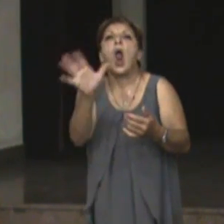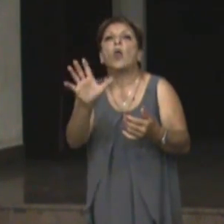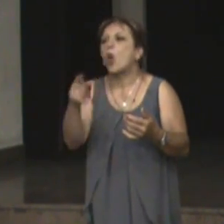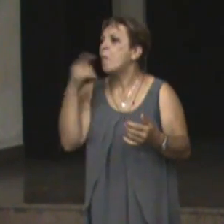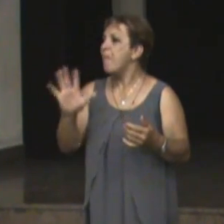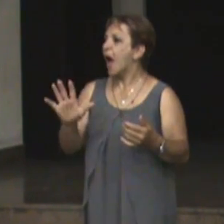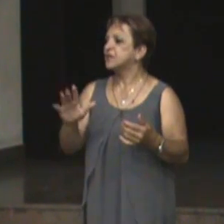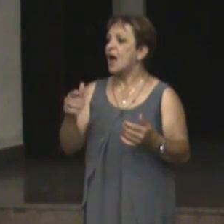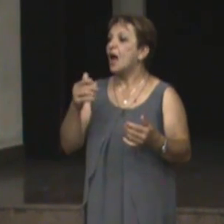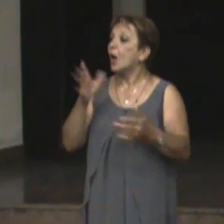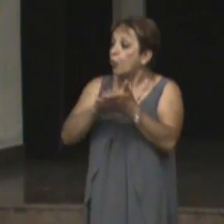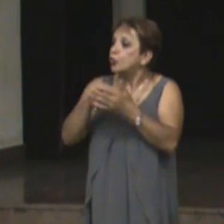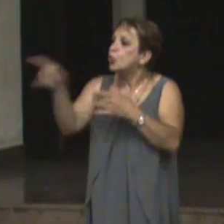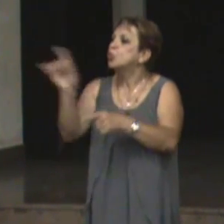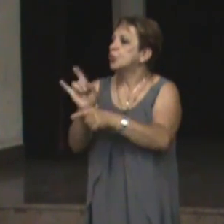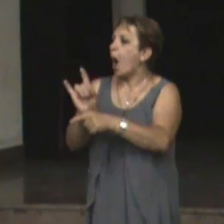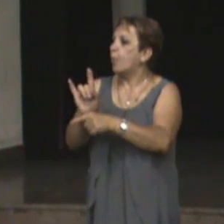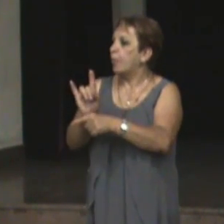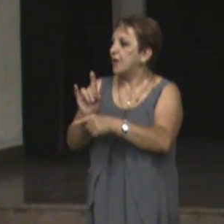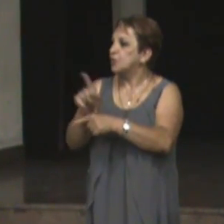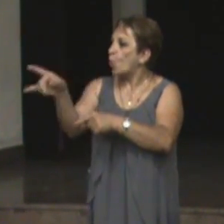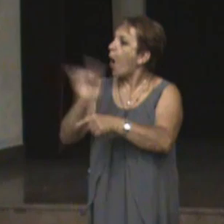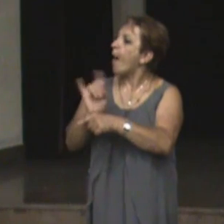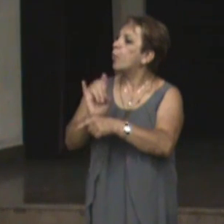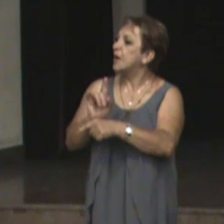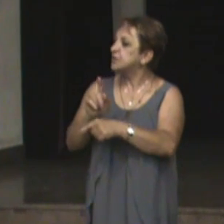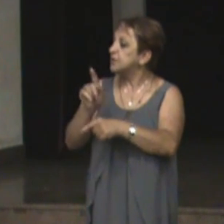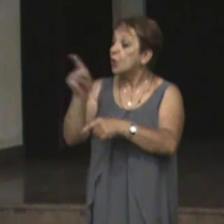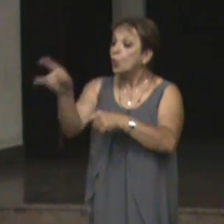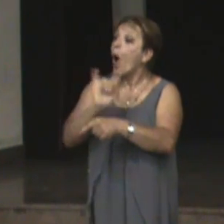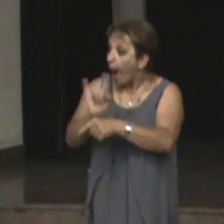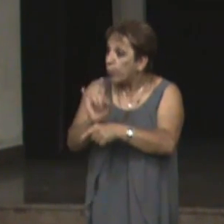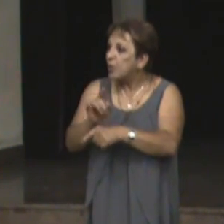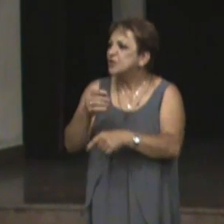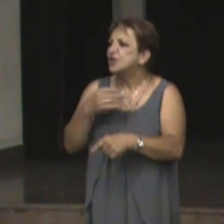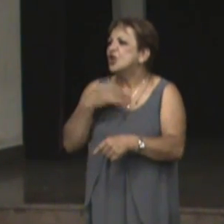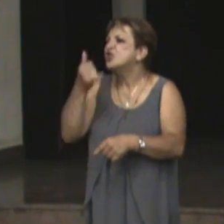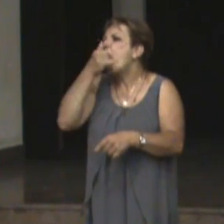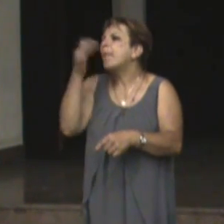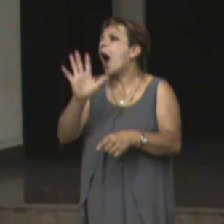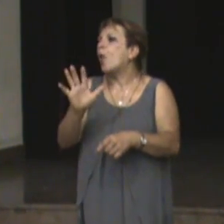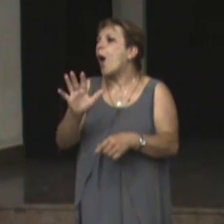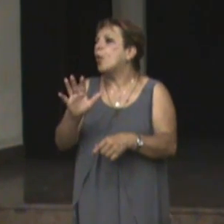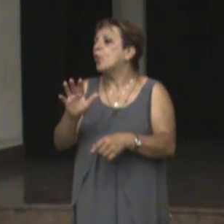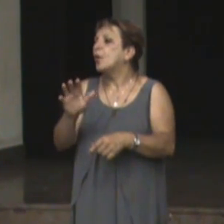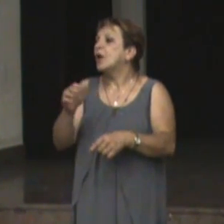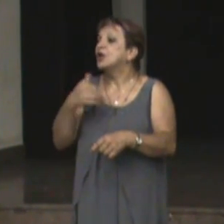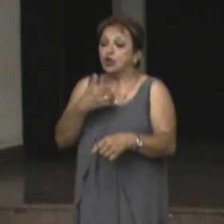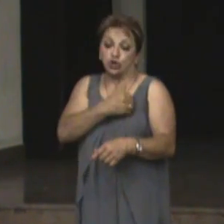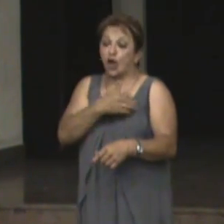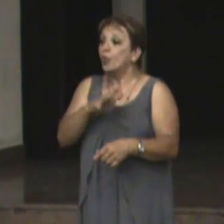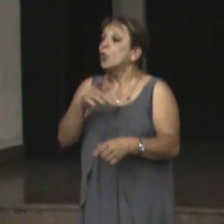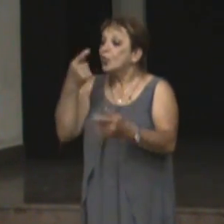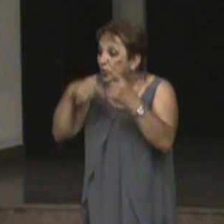իմ ընտրությունն է։ Եվ այսօր շատ տարածված երևույթ է, շատ ու շատ մարդիկ